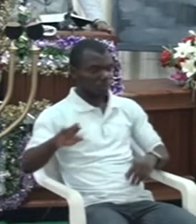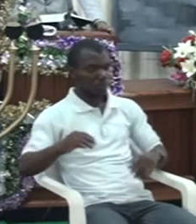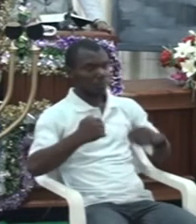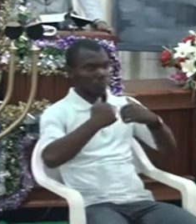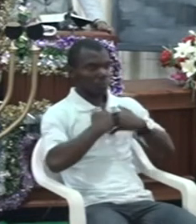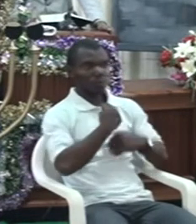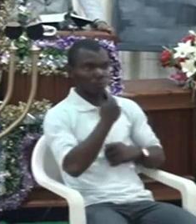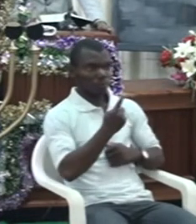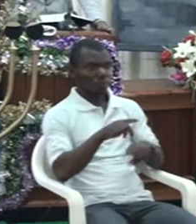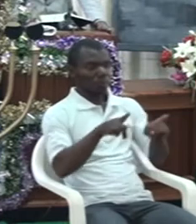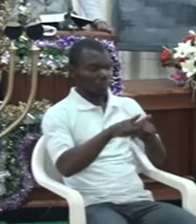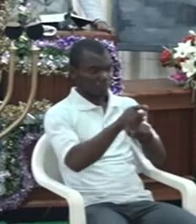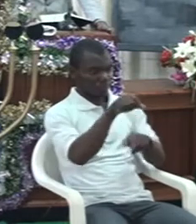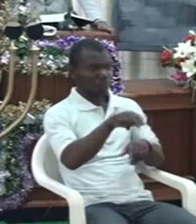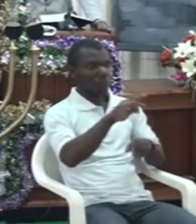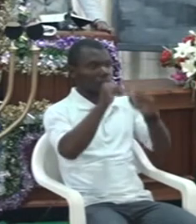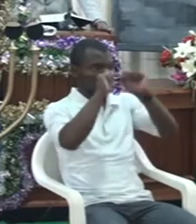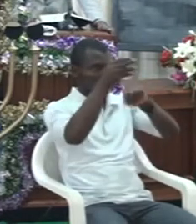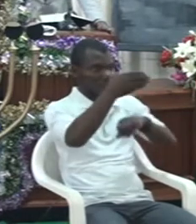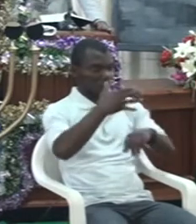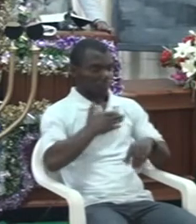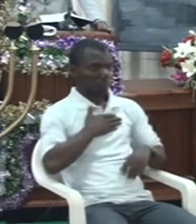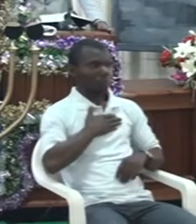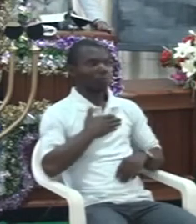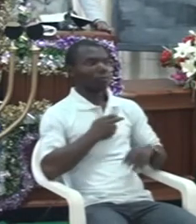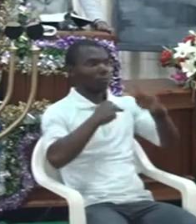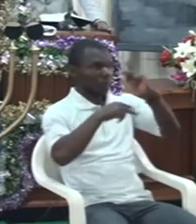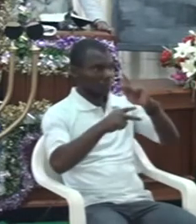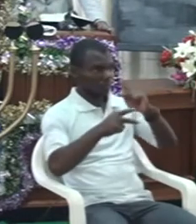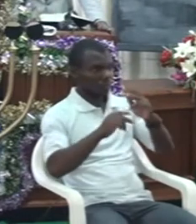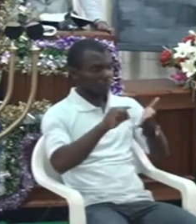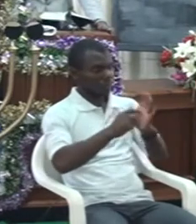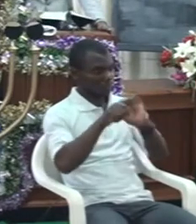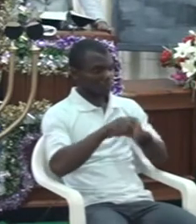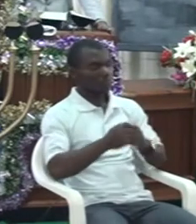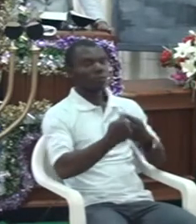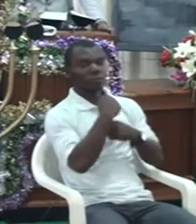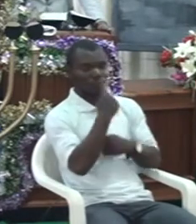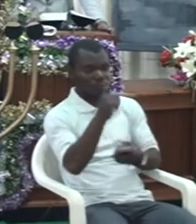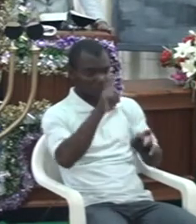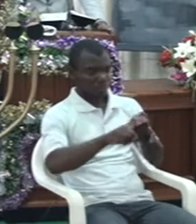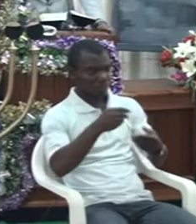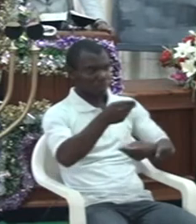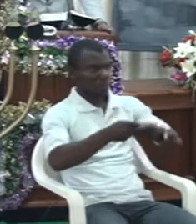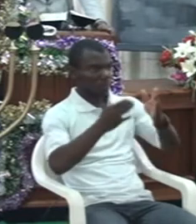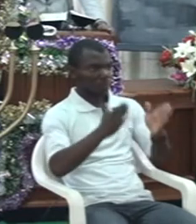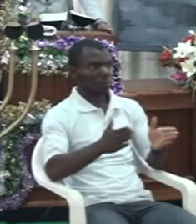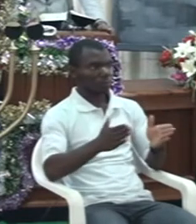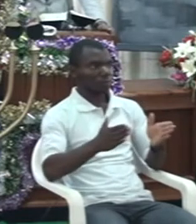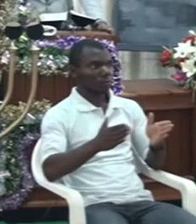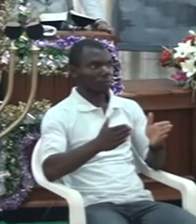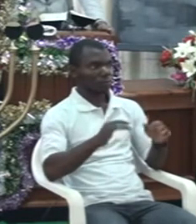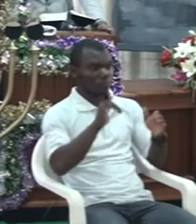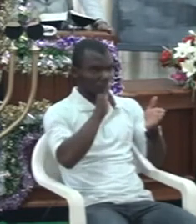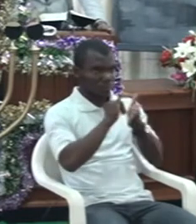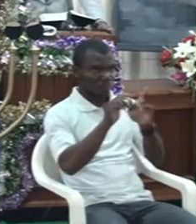ndivyo mtakavyobariki wana wa Israeli. Uambie watumishi. Di au serviteur. Ah. Hivi